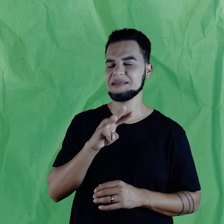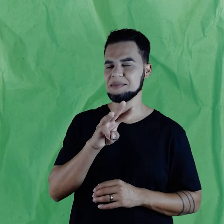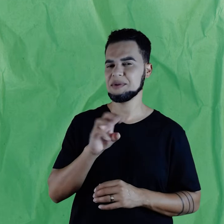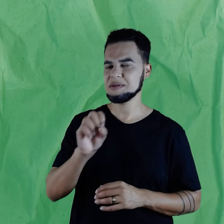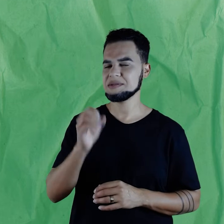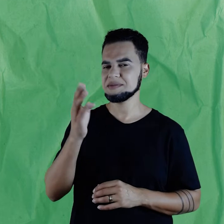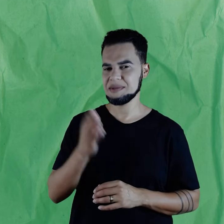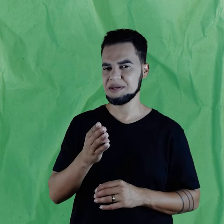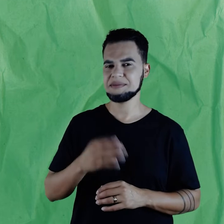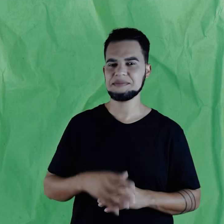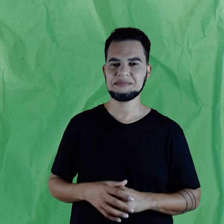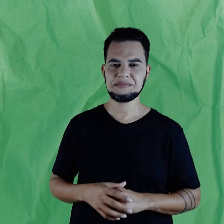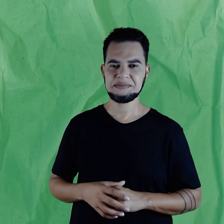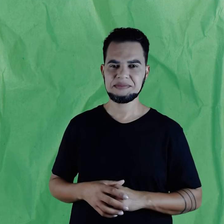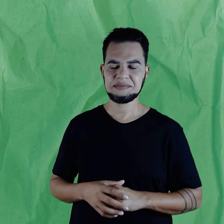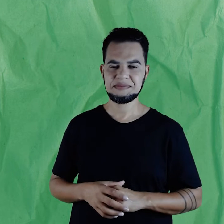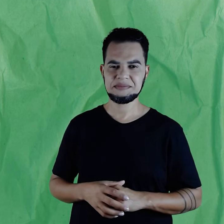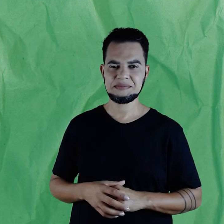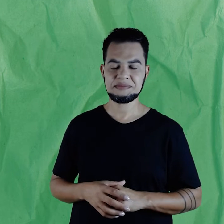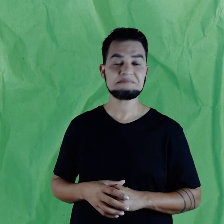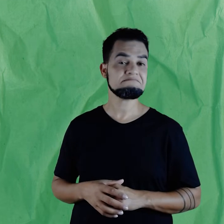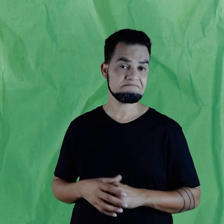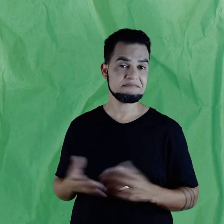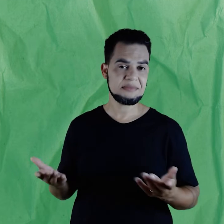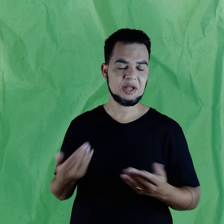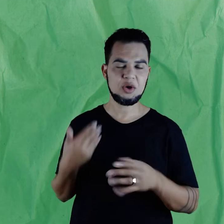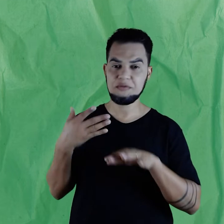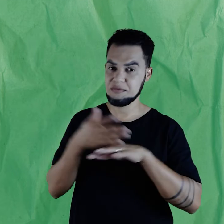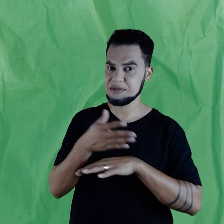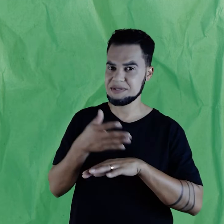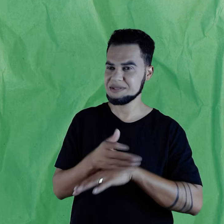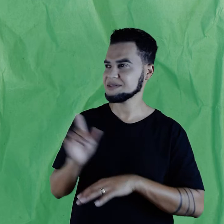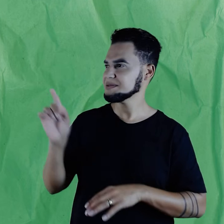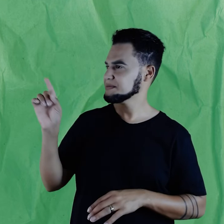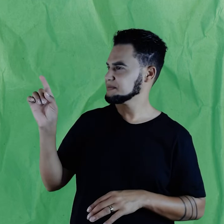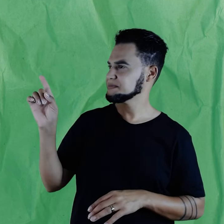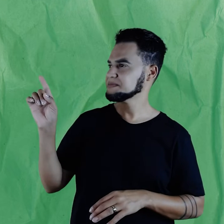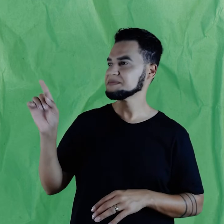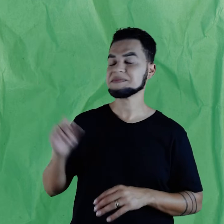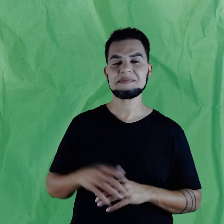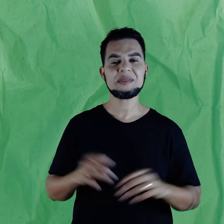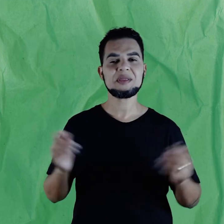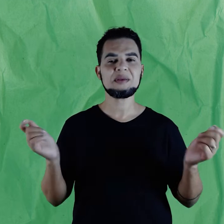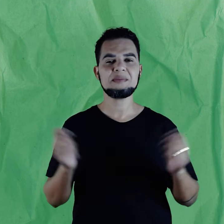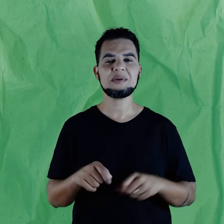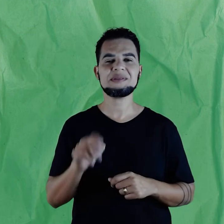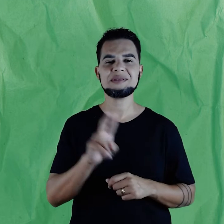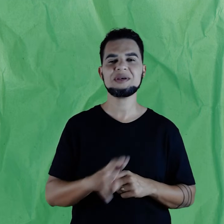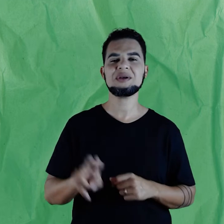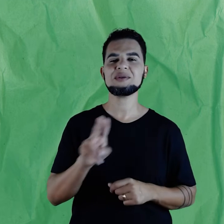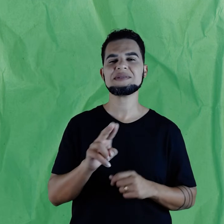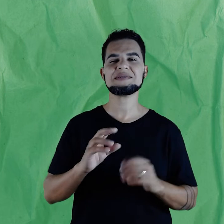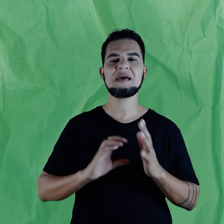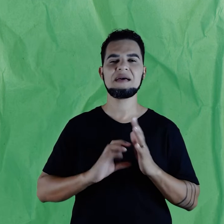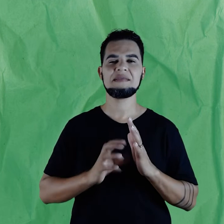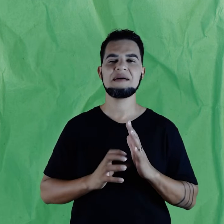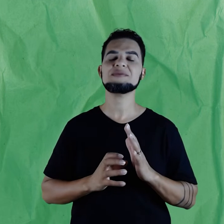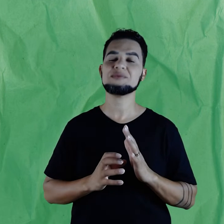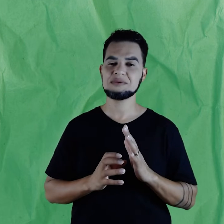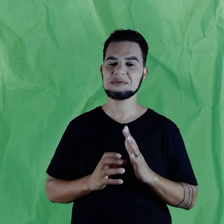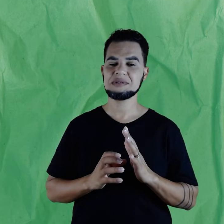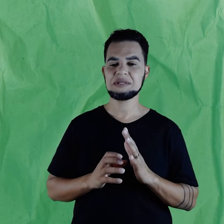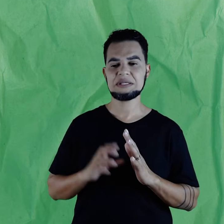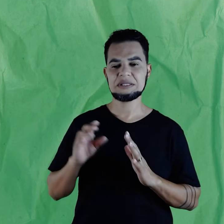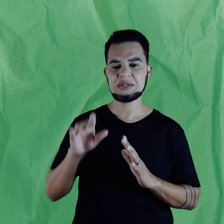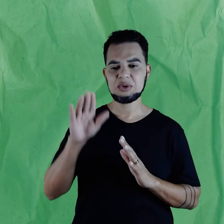viacep.com.br/ws/. Bom, eu vou acessar então essa base URL para poder consumir dados dessa API. Então eu chamo